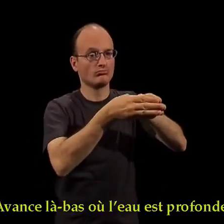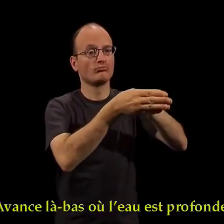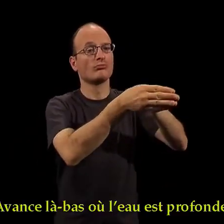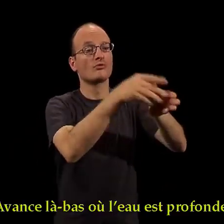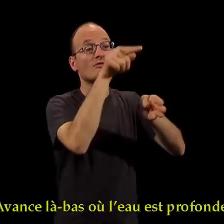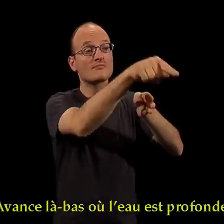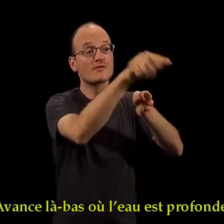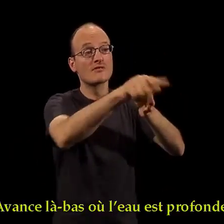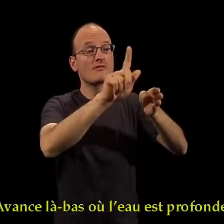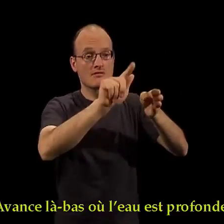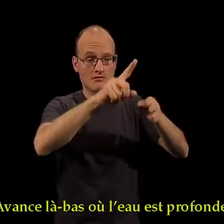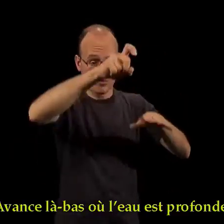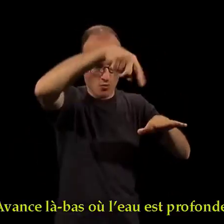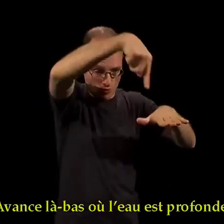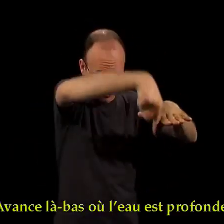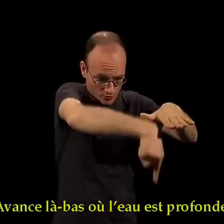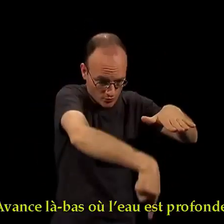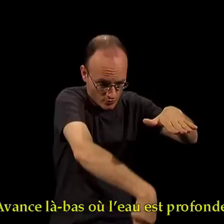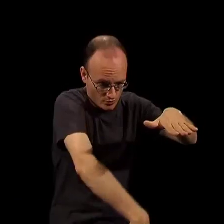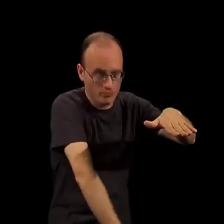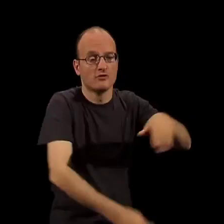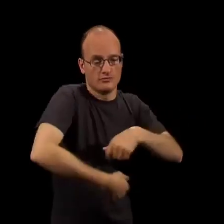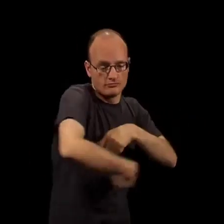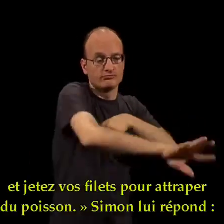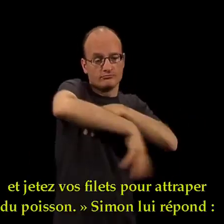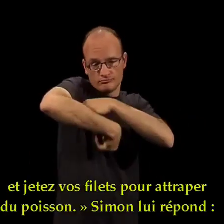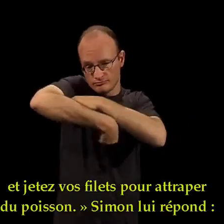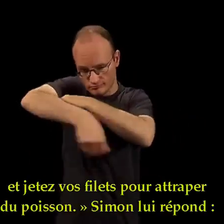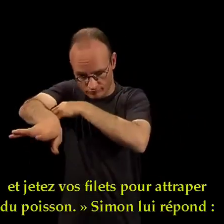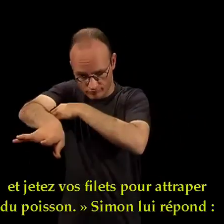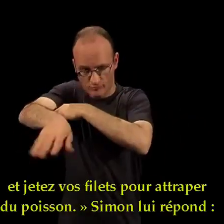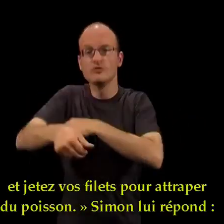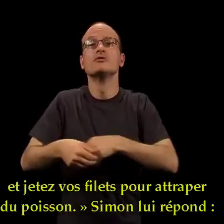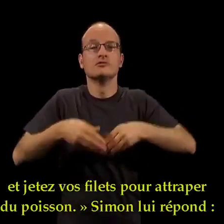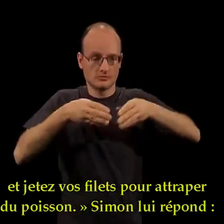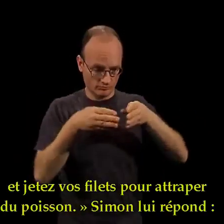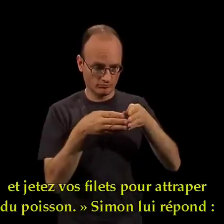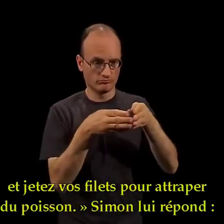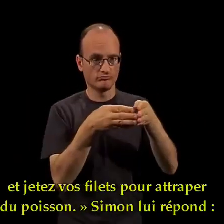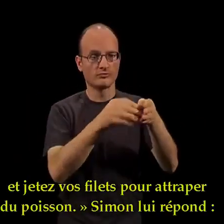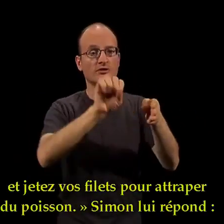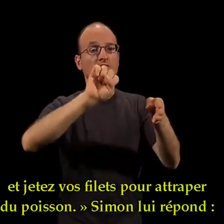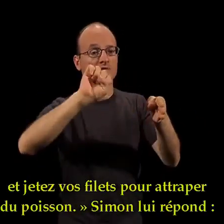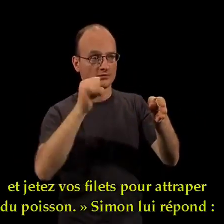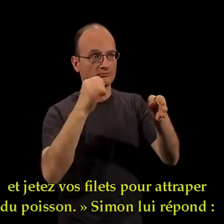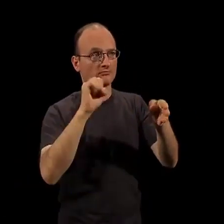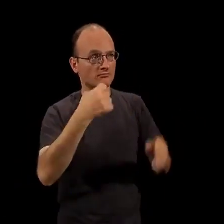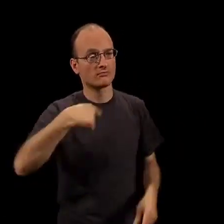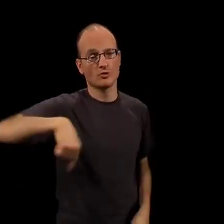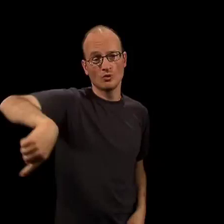Simon: Avance là-bas où l'eau est profonde et jetez vos filets pour attraper du poisson. Simon